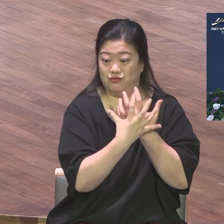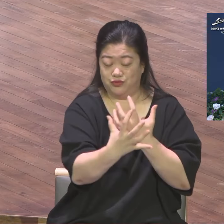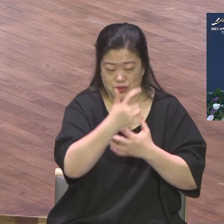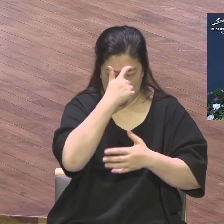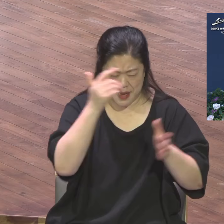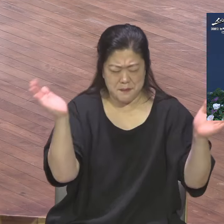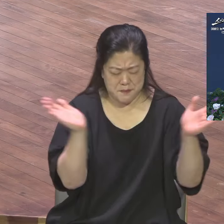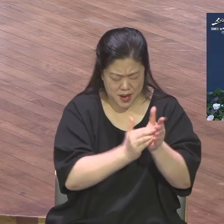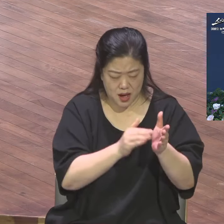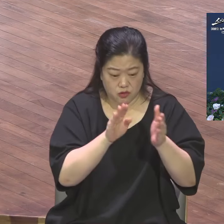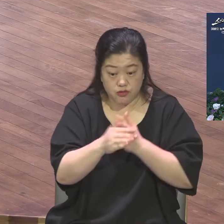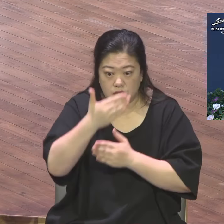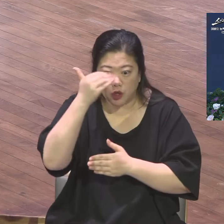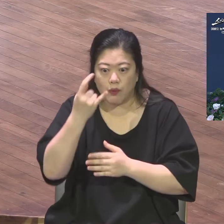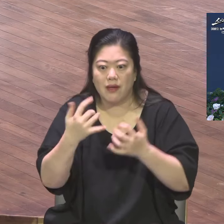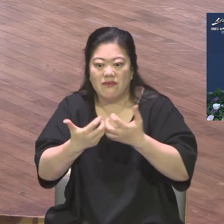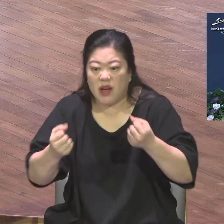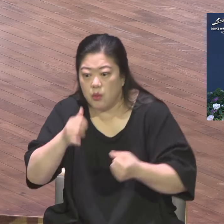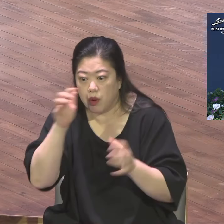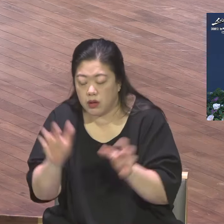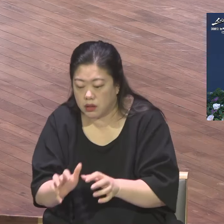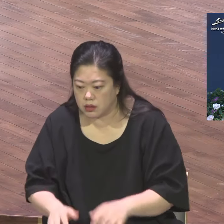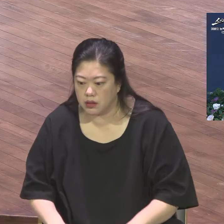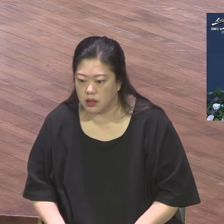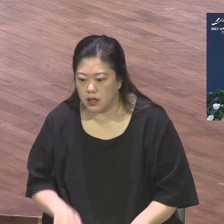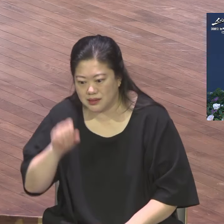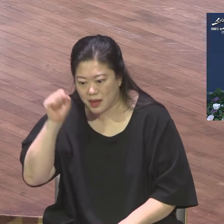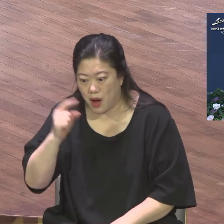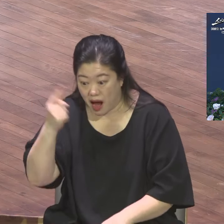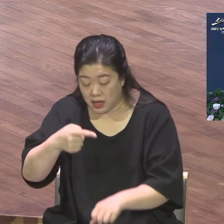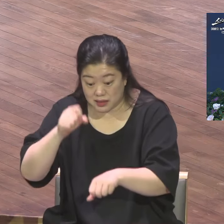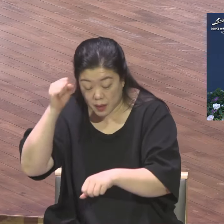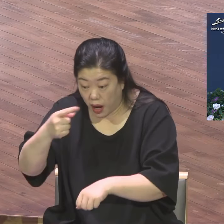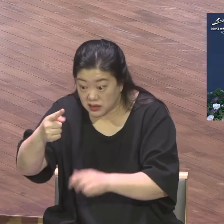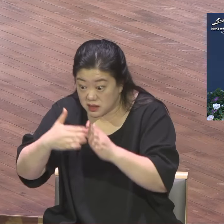들어가고 그러면서 내 남은 게 뭐 있어요?